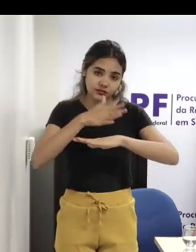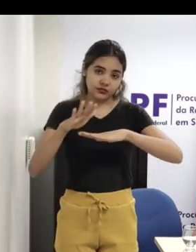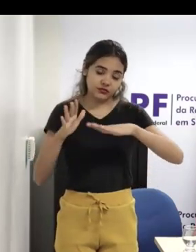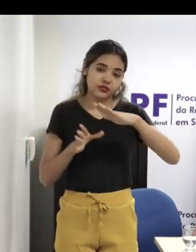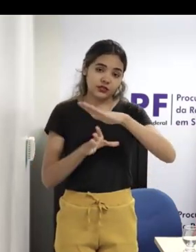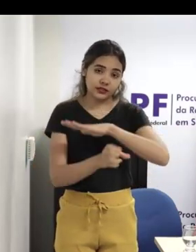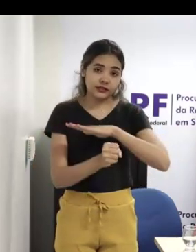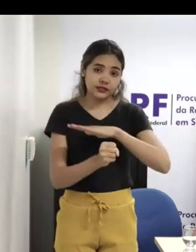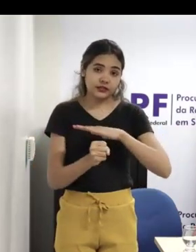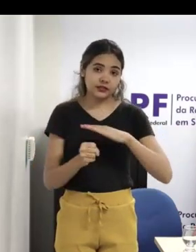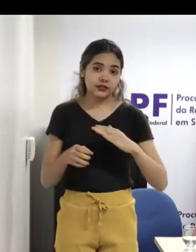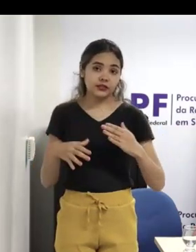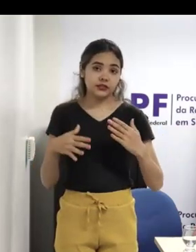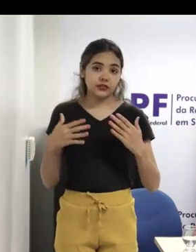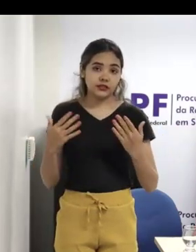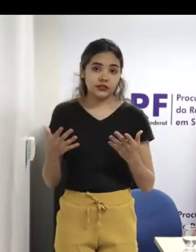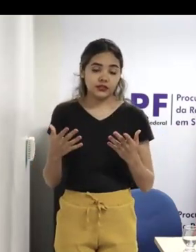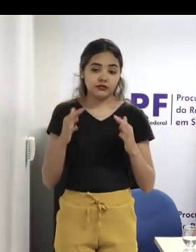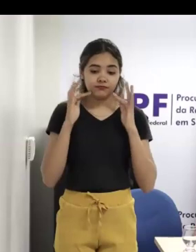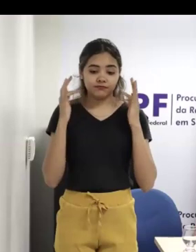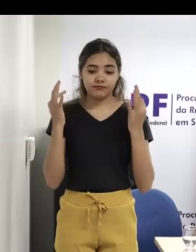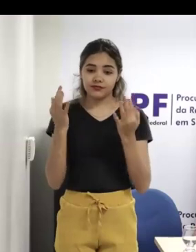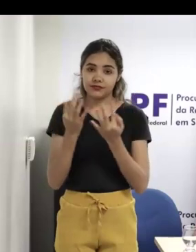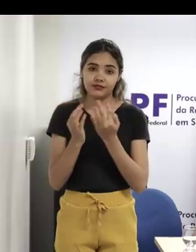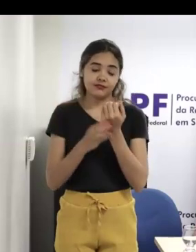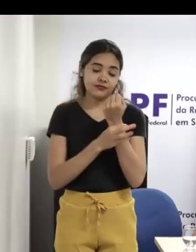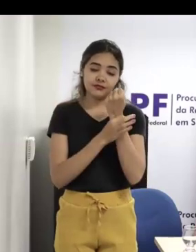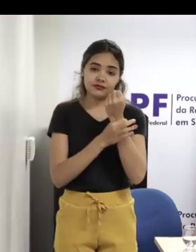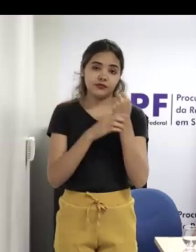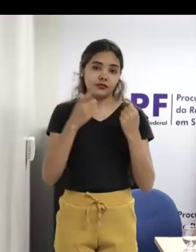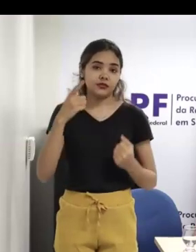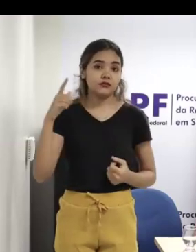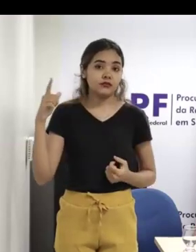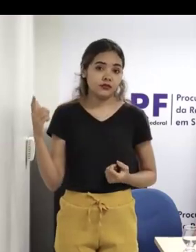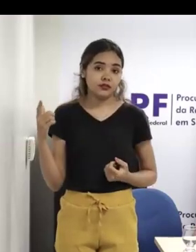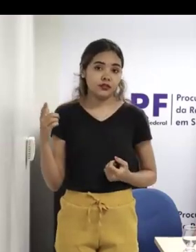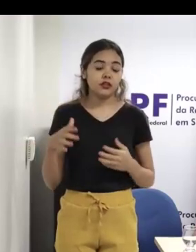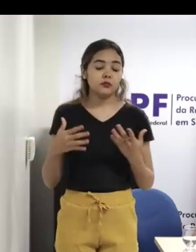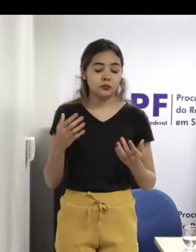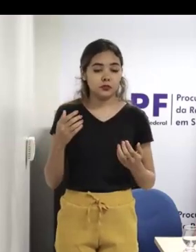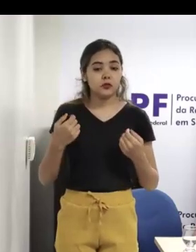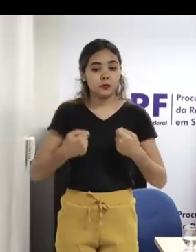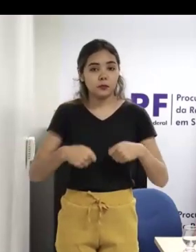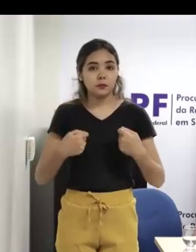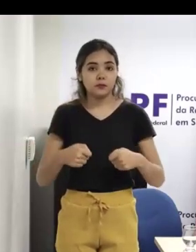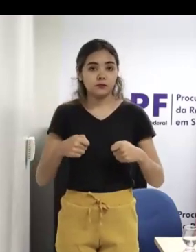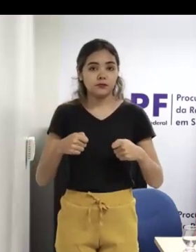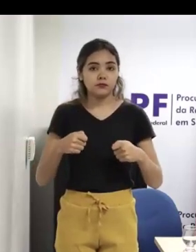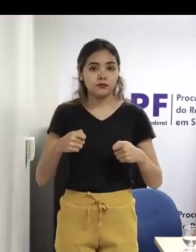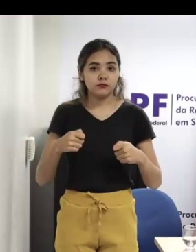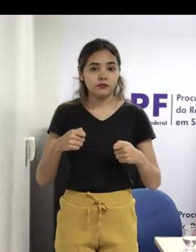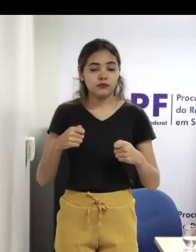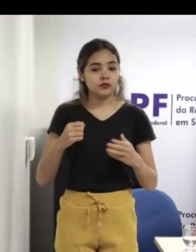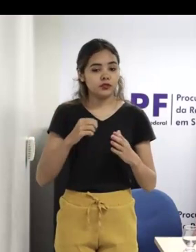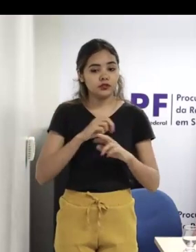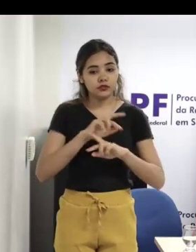Federal não abrimos mão da punição de desse criminoso esse criminoso ele vai ser punido com o Rigor que for possível com